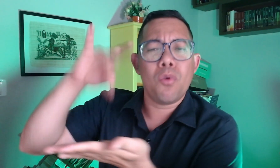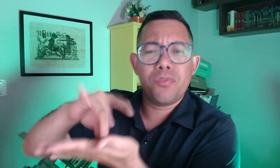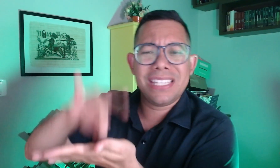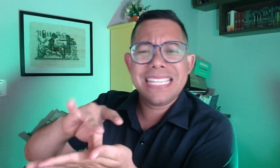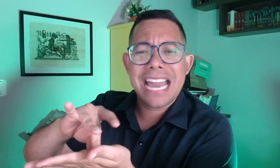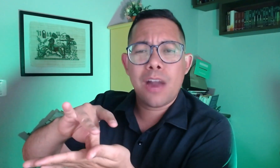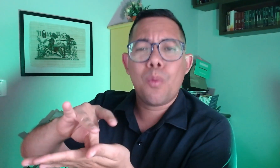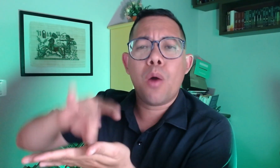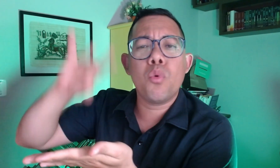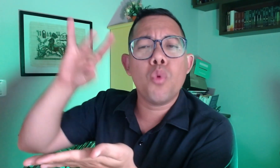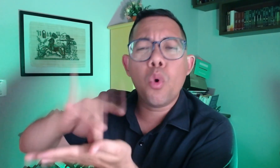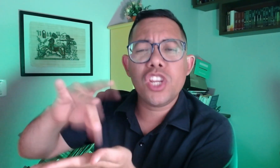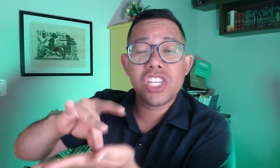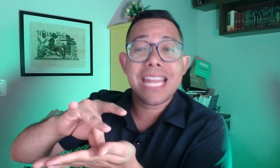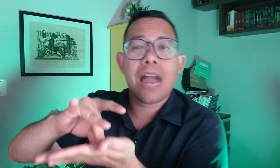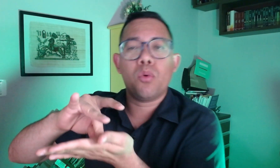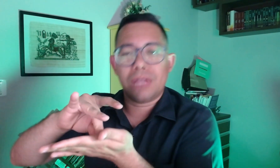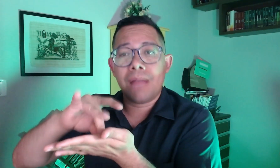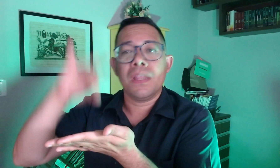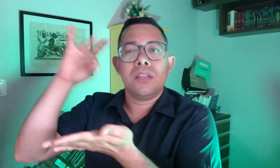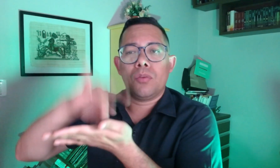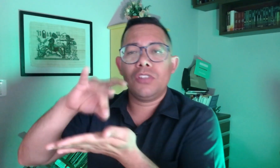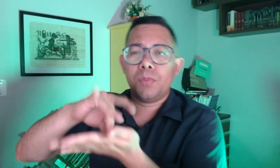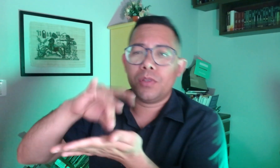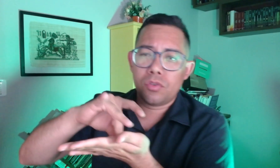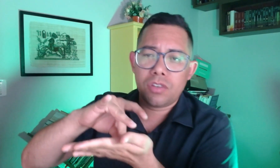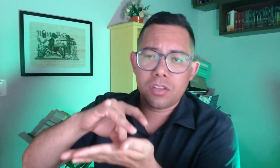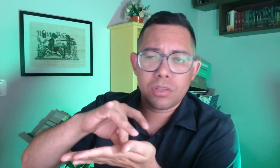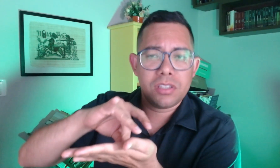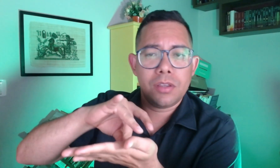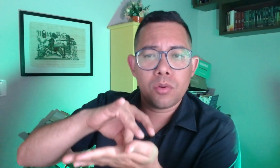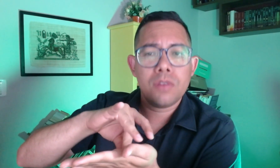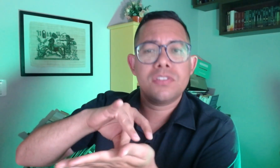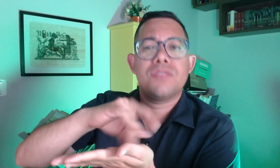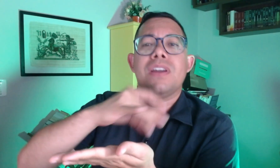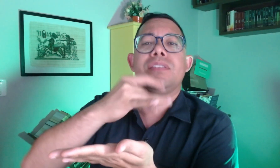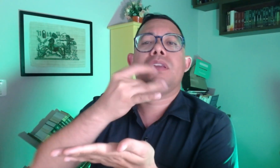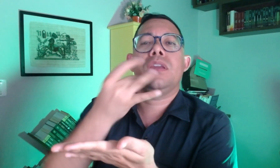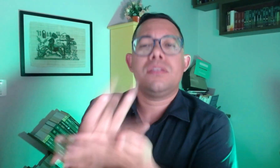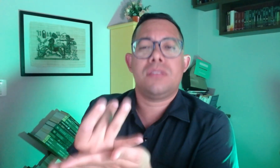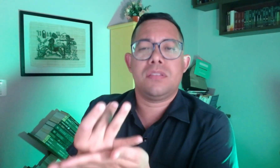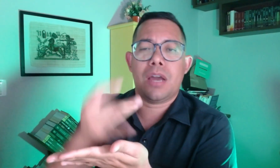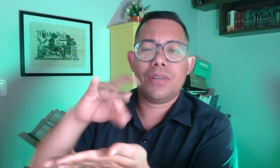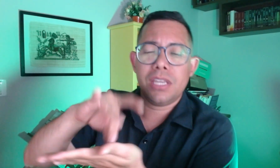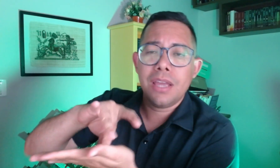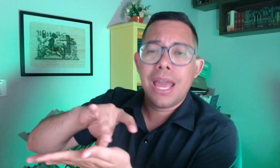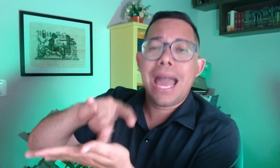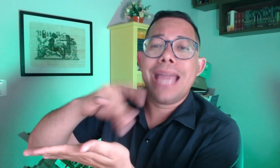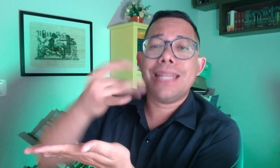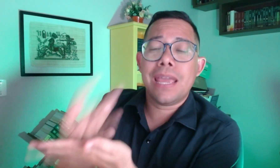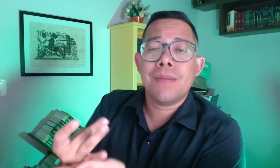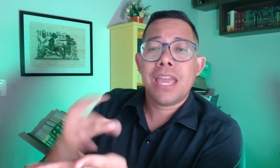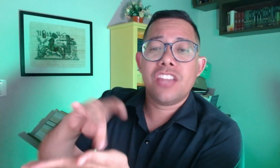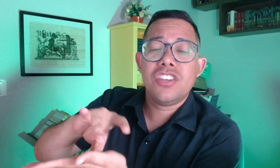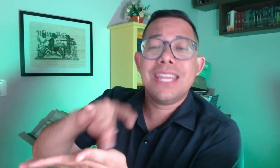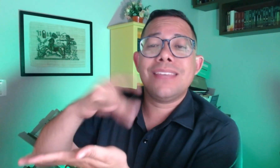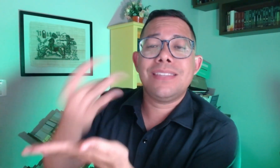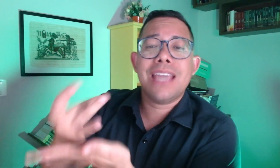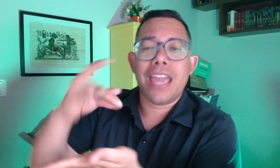oficial, algo original, tá? Muitas pessoas utilizam assim. E quando você faz esse sinal aqui, a ideia é de heresia, é